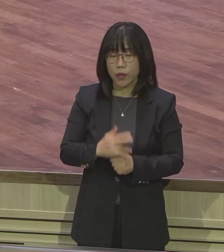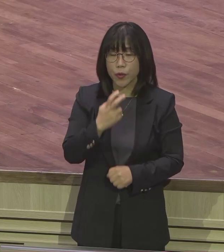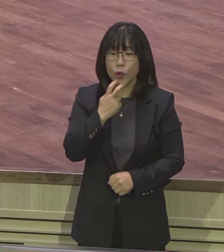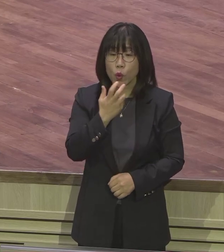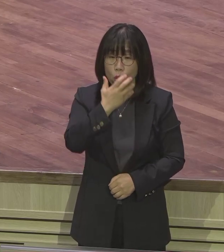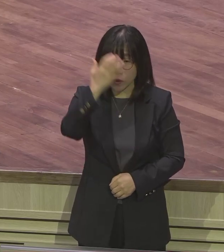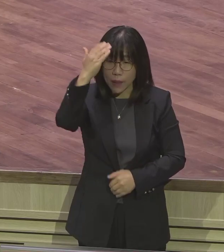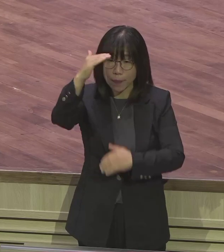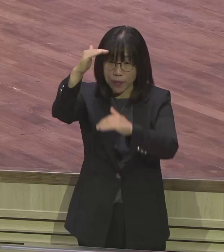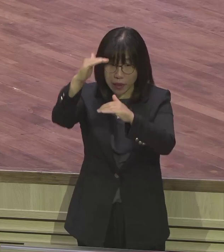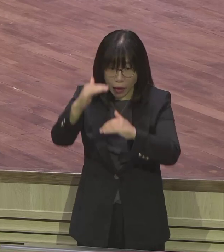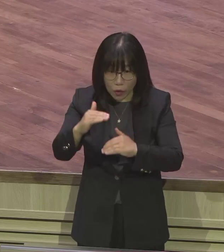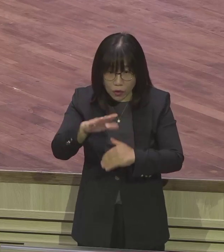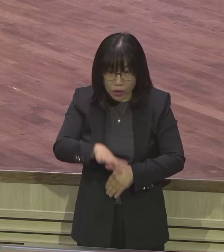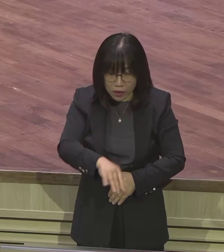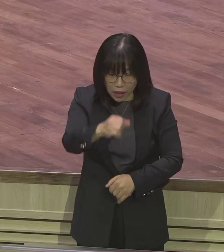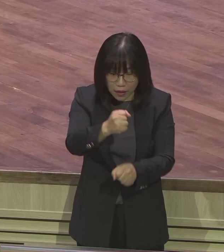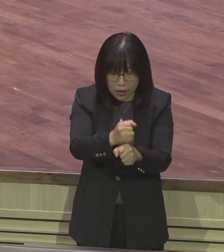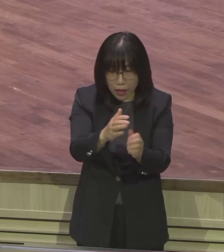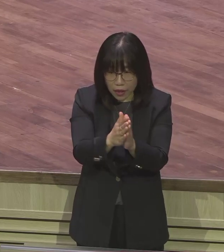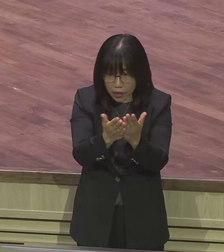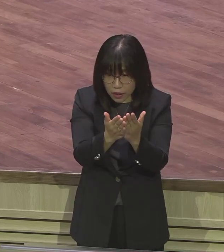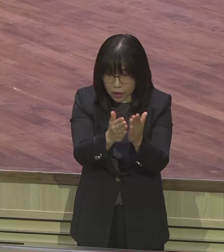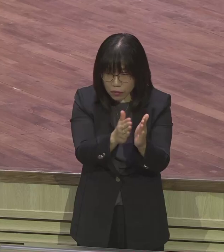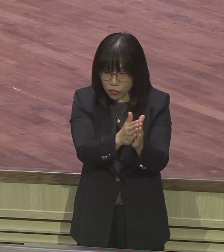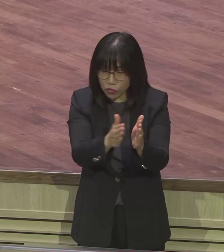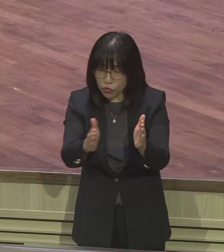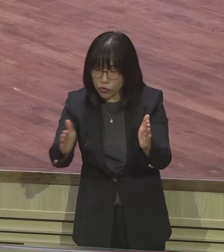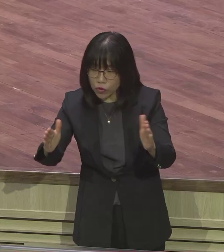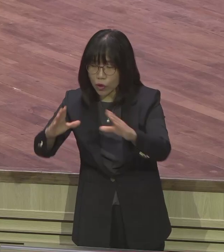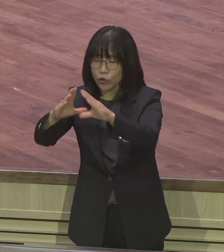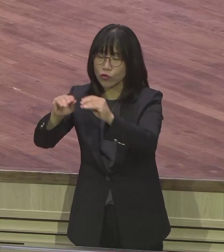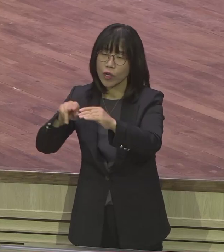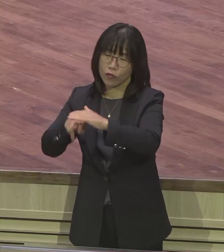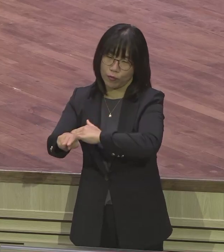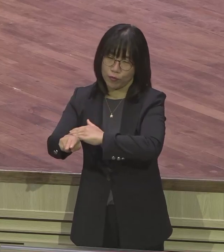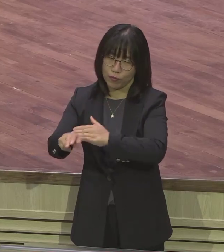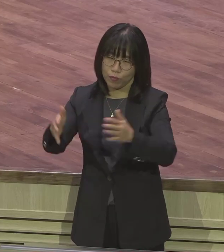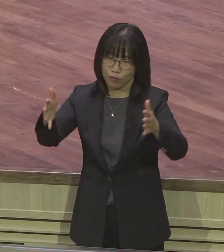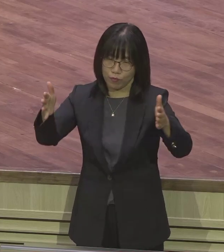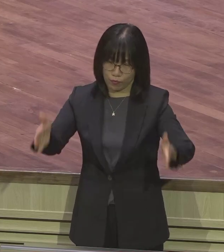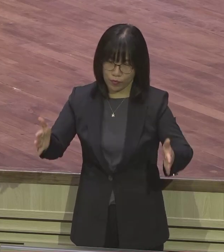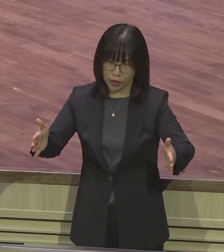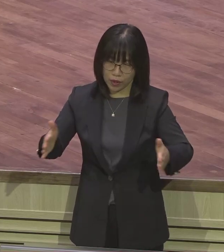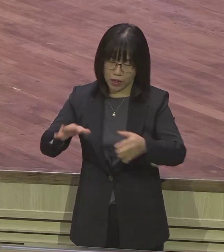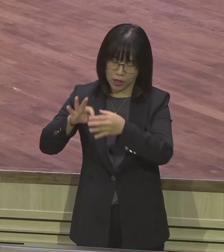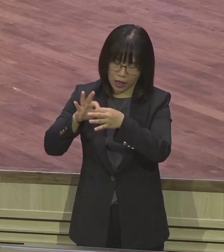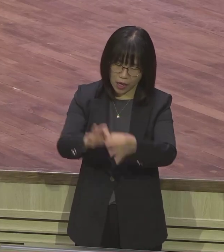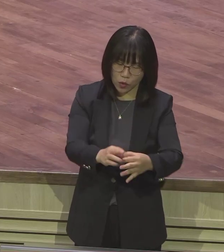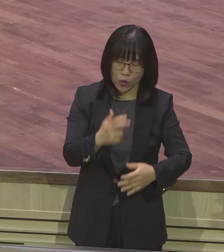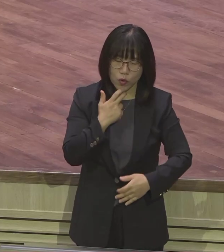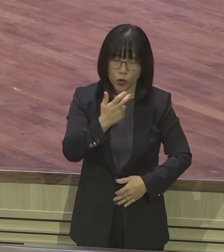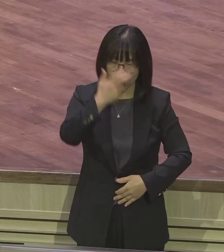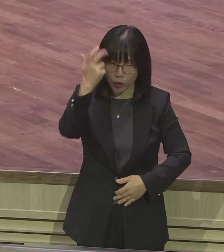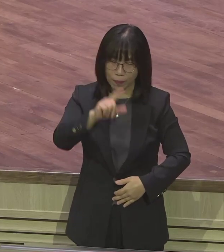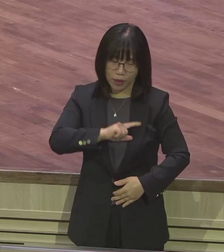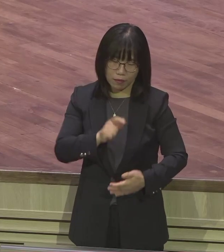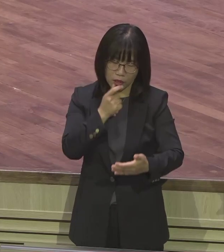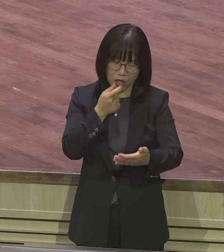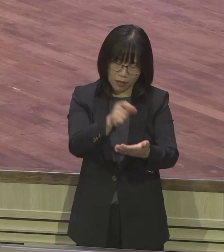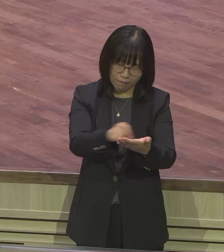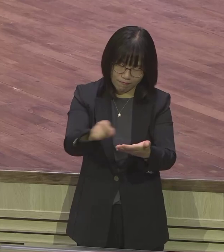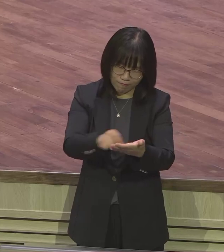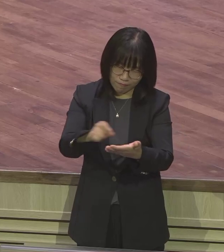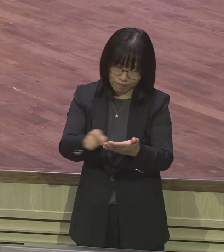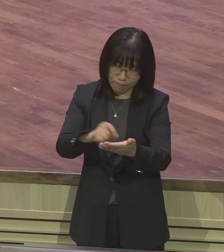스토리는요, 창세기와 출애굽과 연결돼요. 창세기와 출애굽기를 연결하는 연결고리 역할을 지금